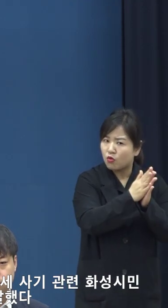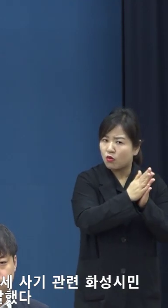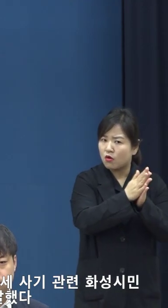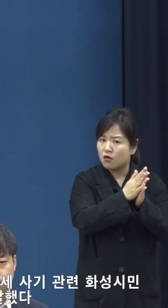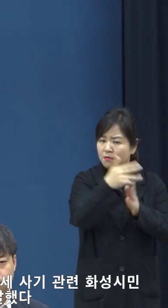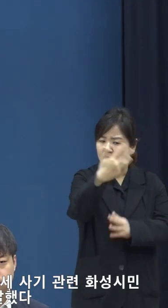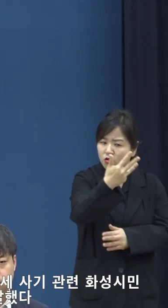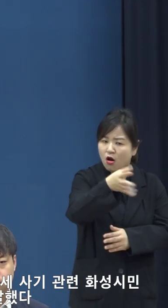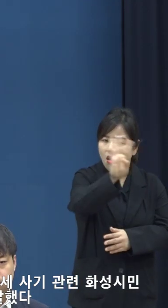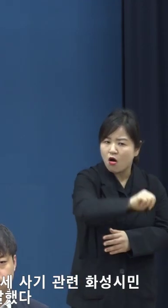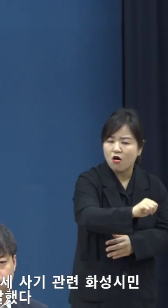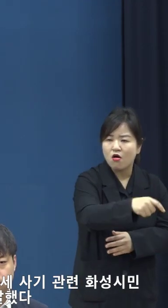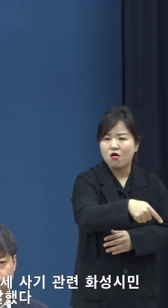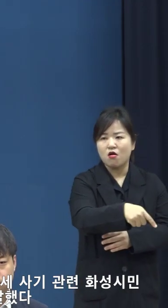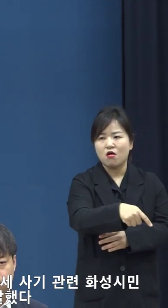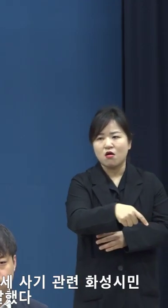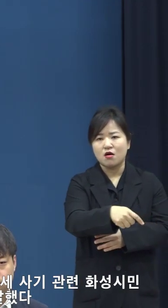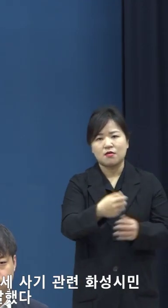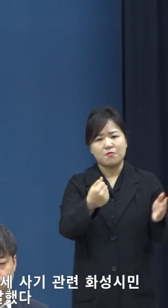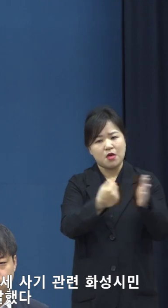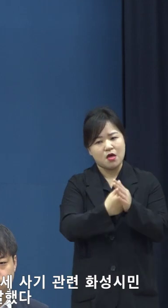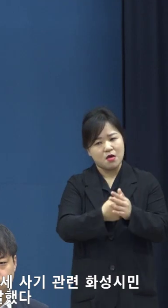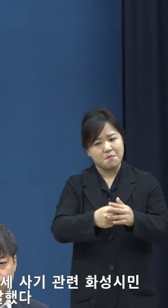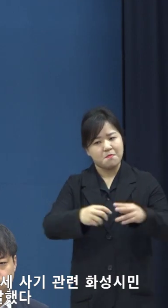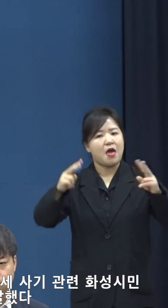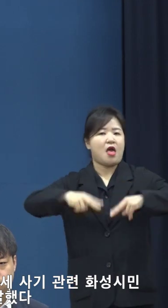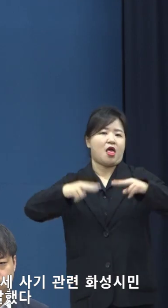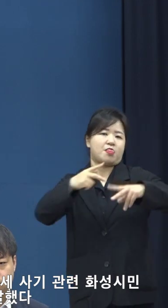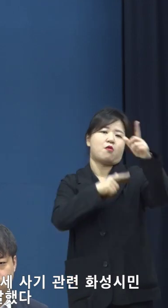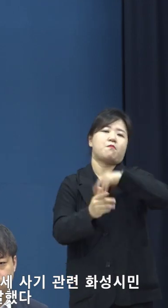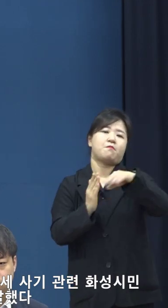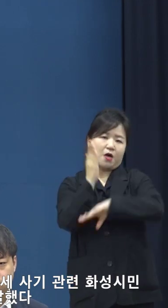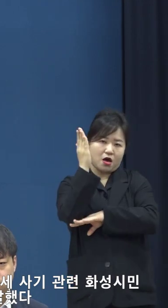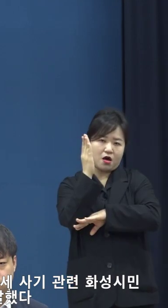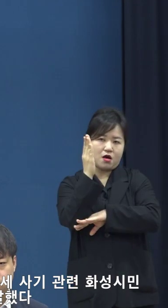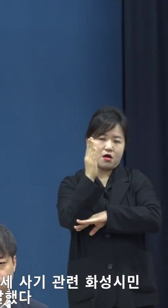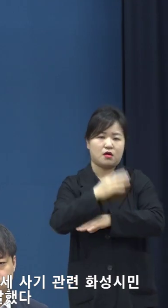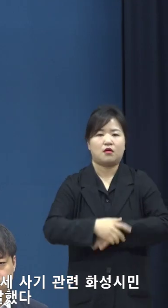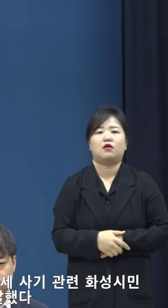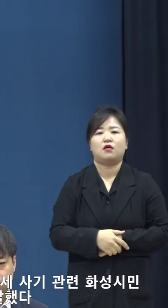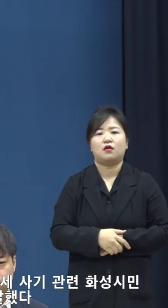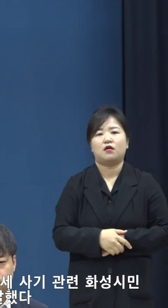한 82조 정도 되죠. 거의 배 이상이 되는 지역이 우리 화성입니다.